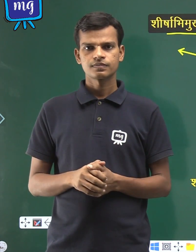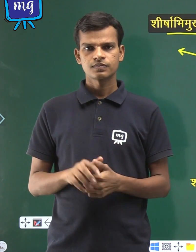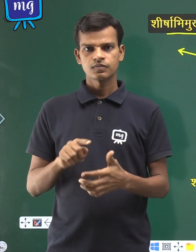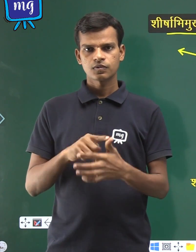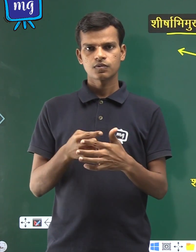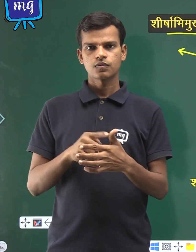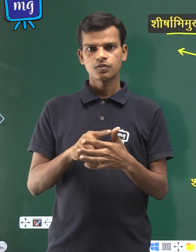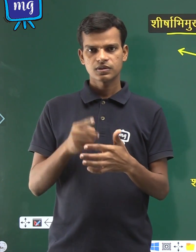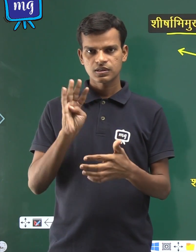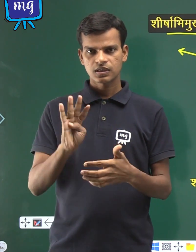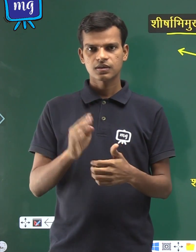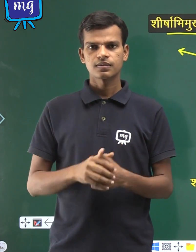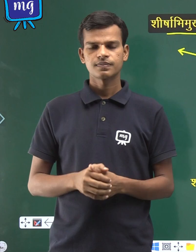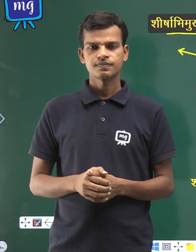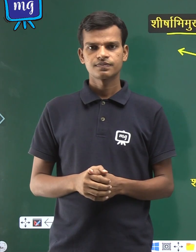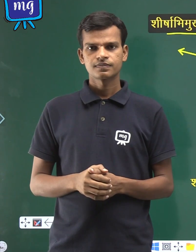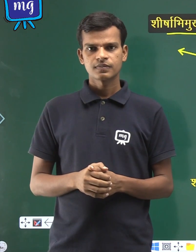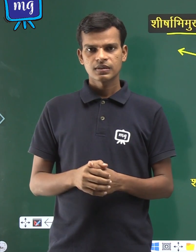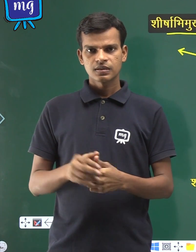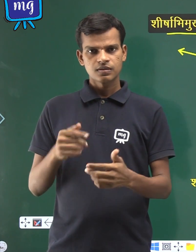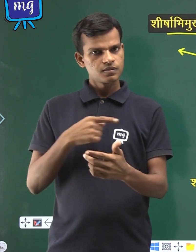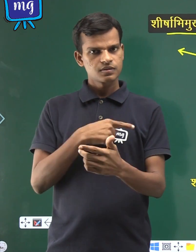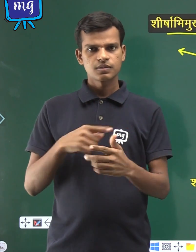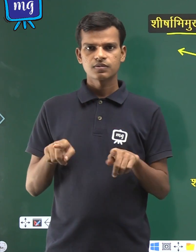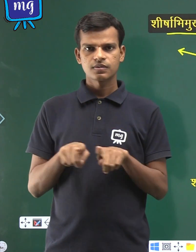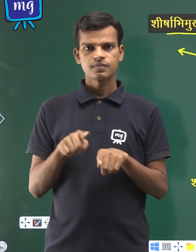कोण 4 के शीर्षाभिमुख है।